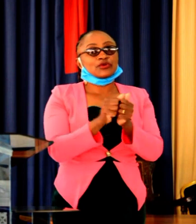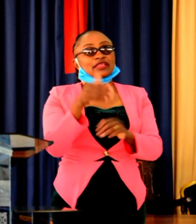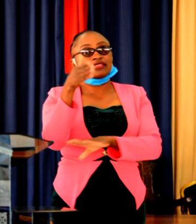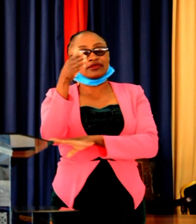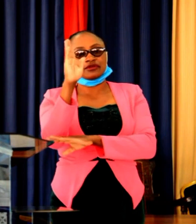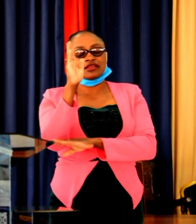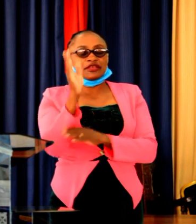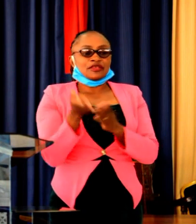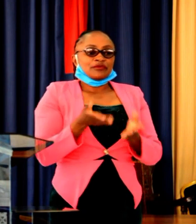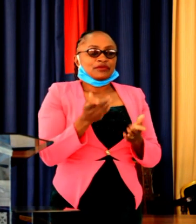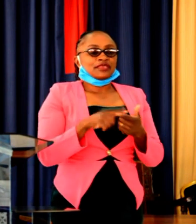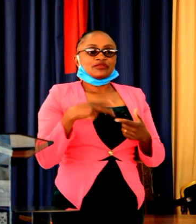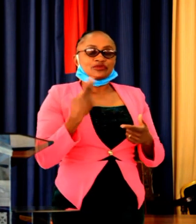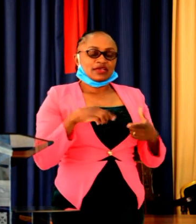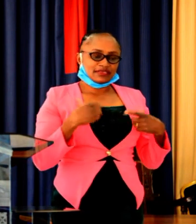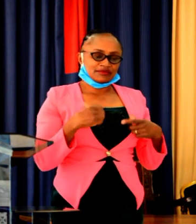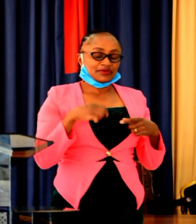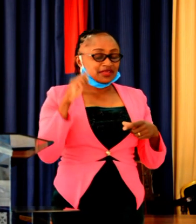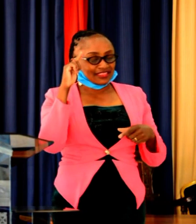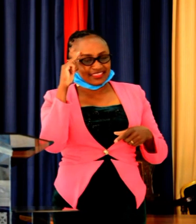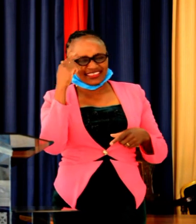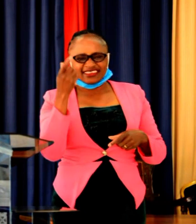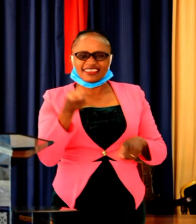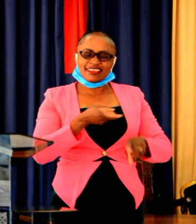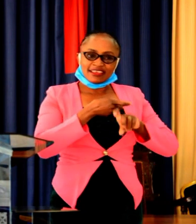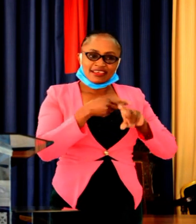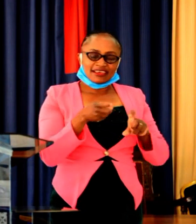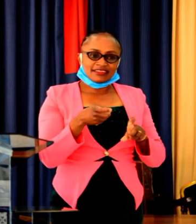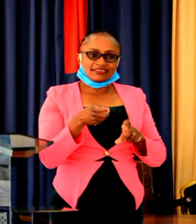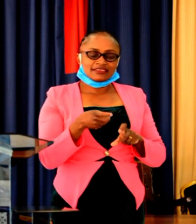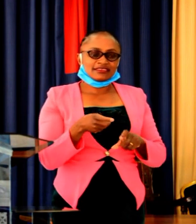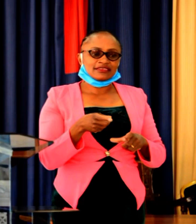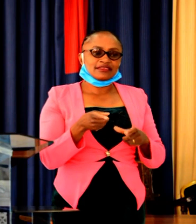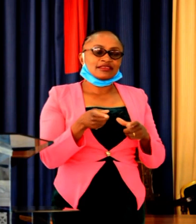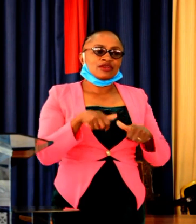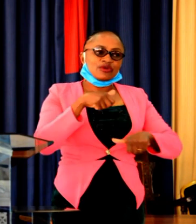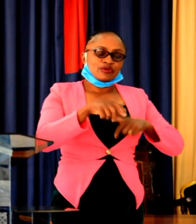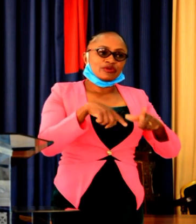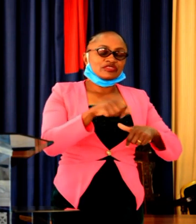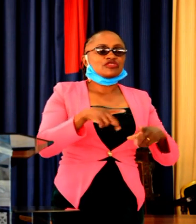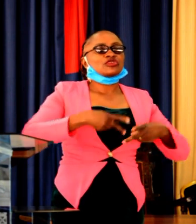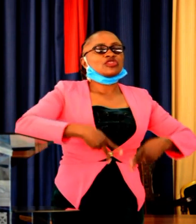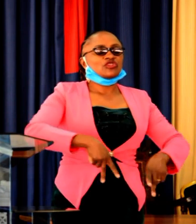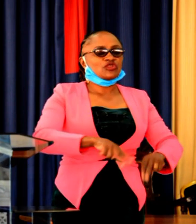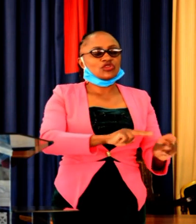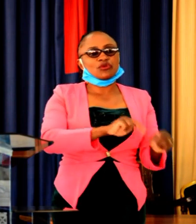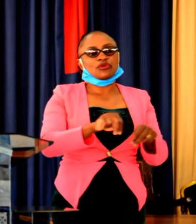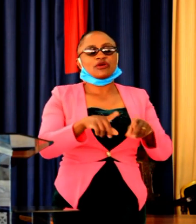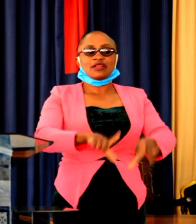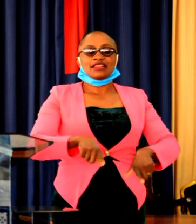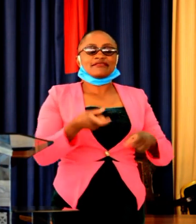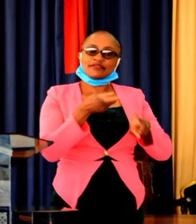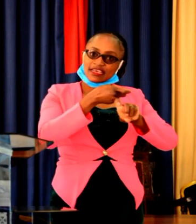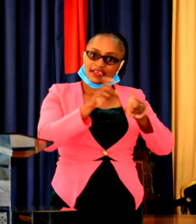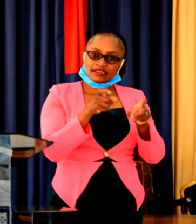sana kumaliza hili janga na hali kurudi ya kawaida, lakini sisi ambao tumeokoka, sisi ambao tunaomjua